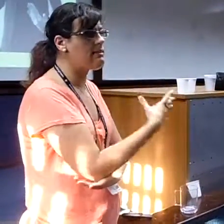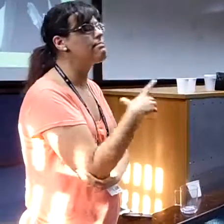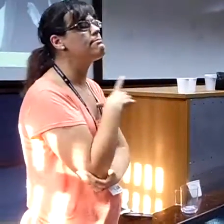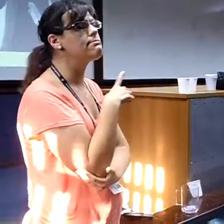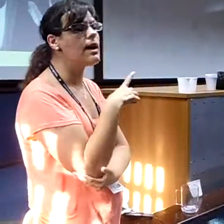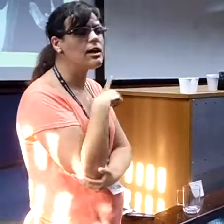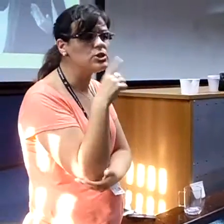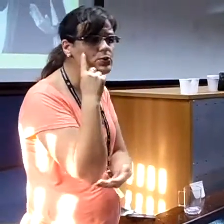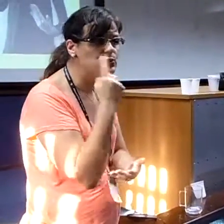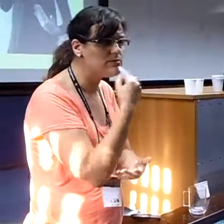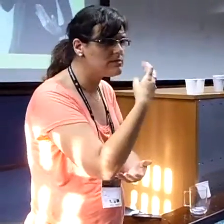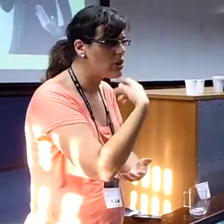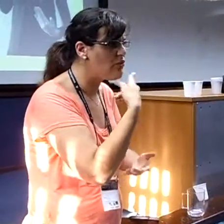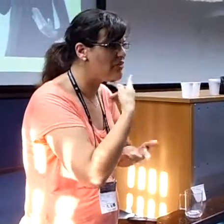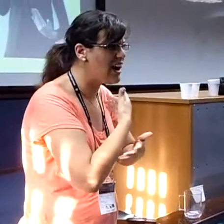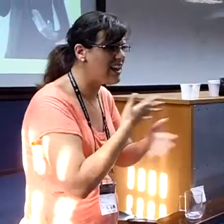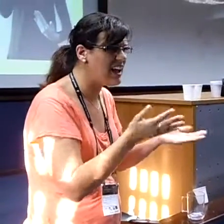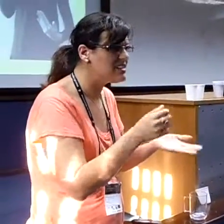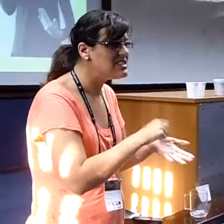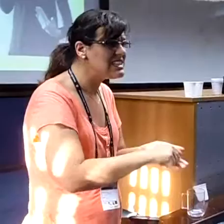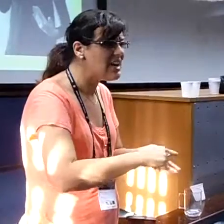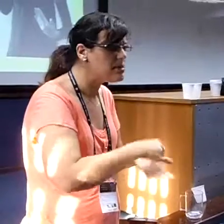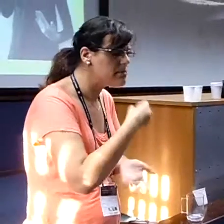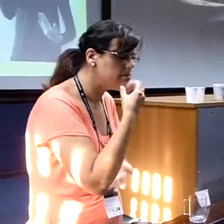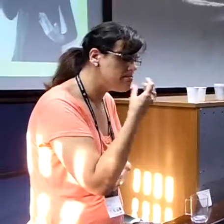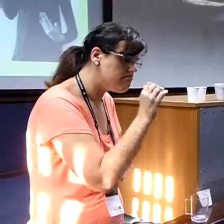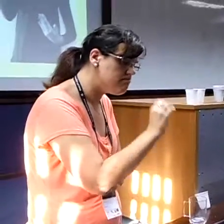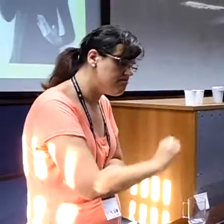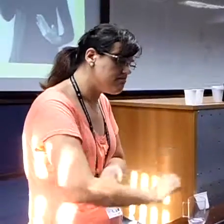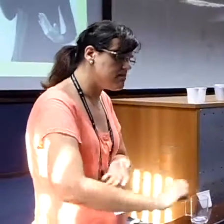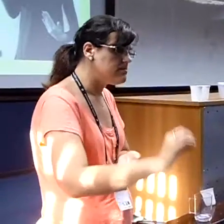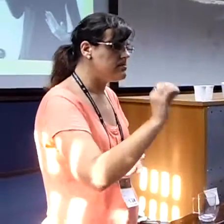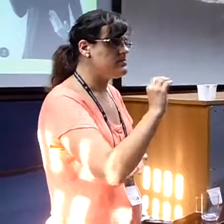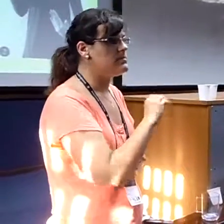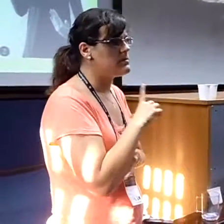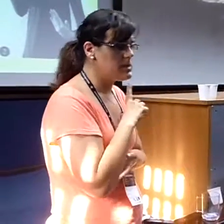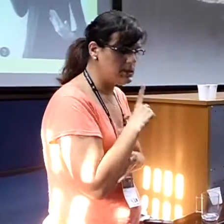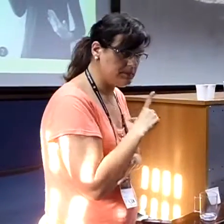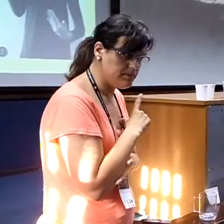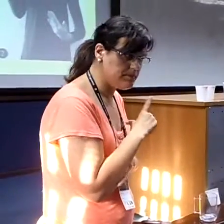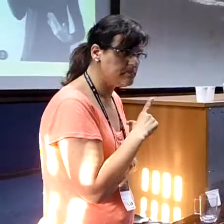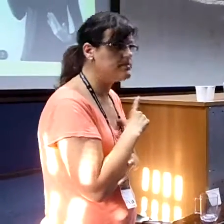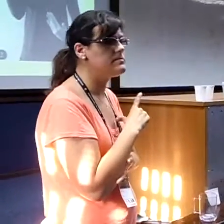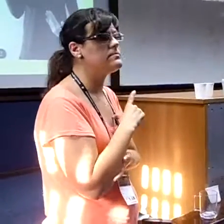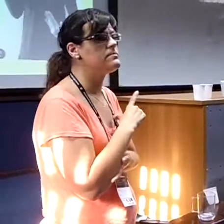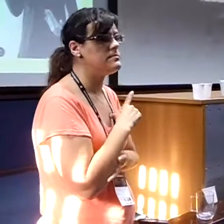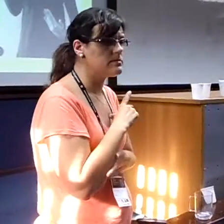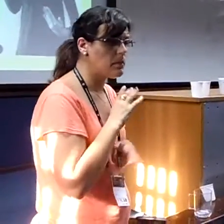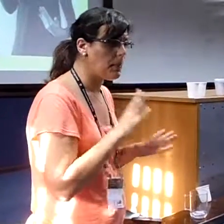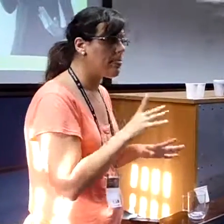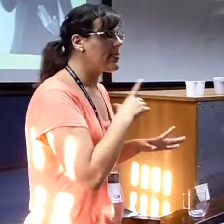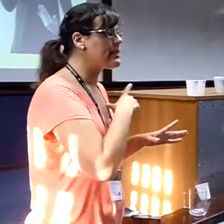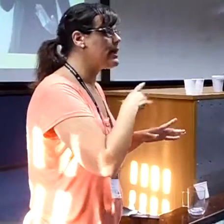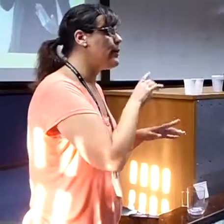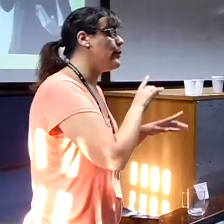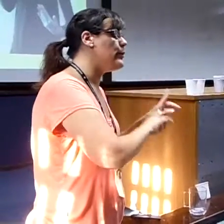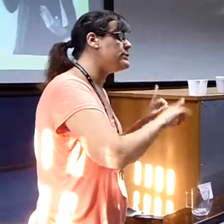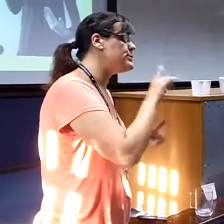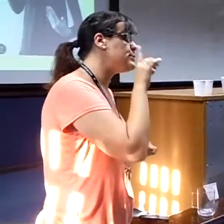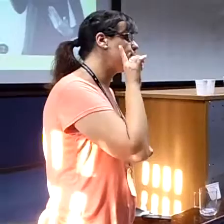que escrevem bem e que não falam, mas escrevem muito bem. Né? Existem surdos